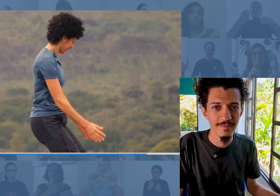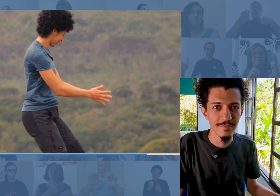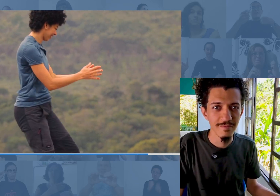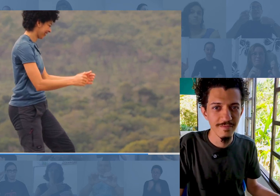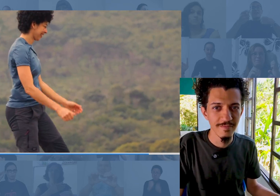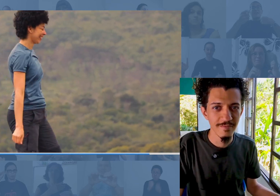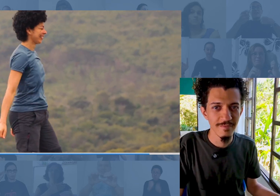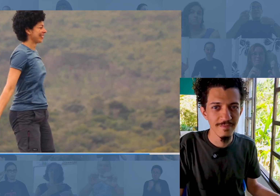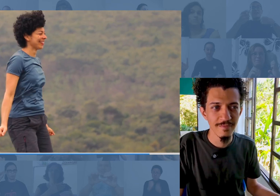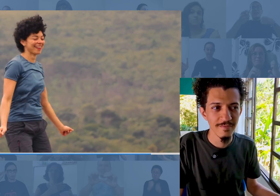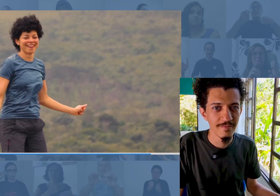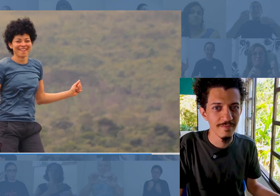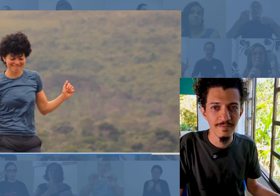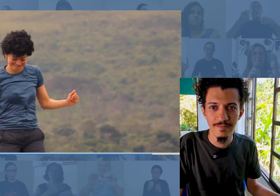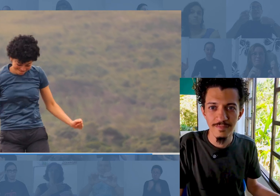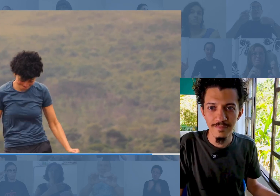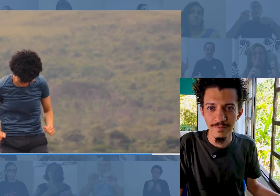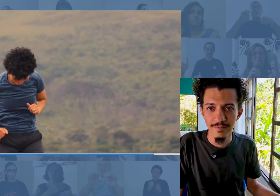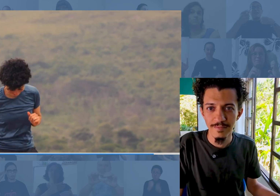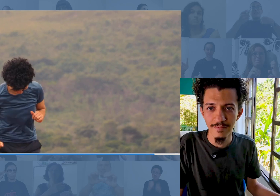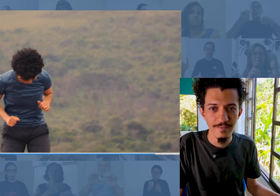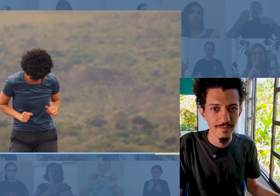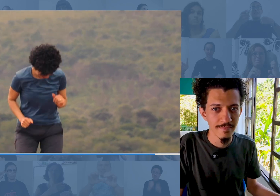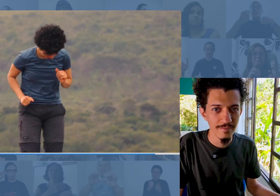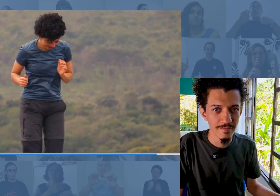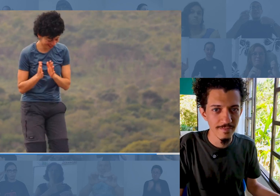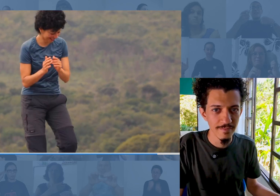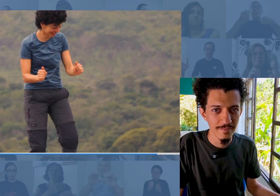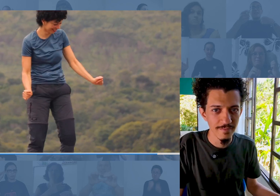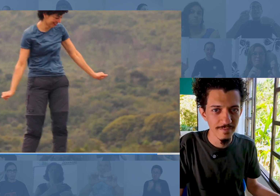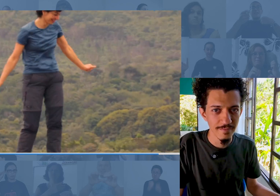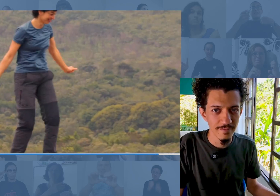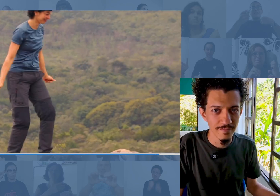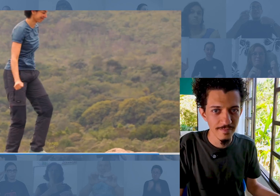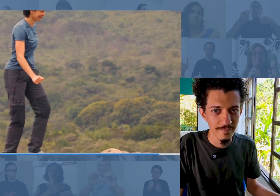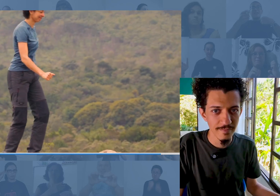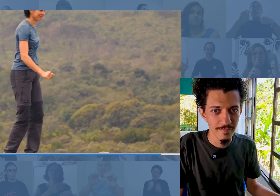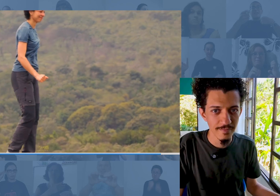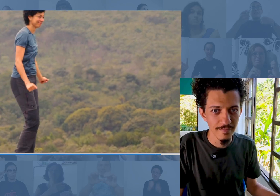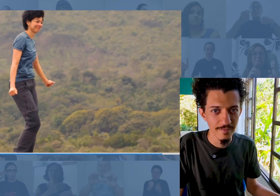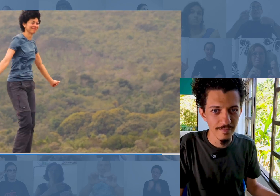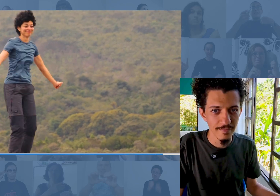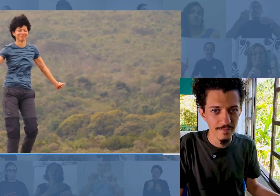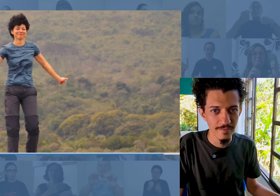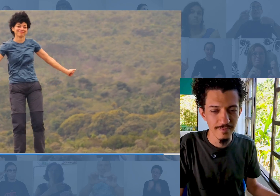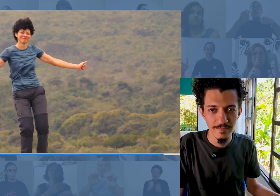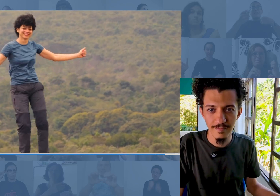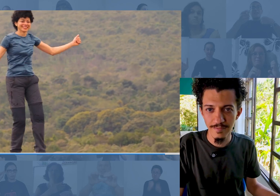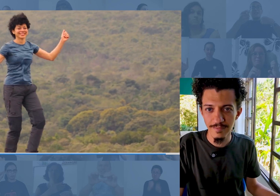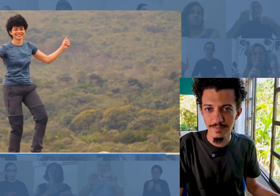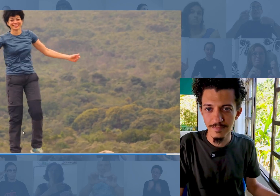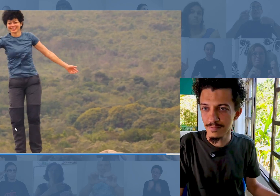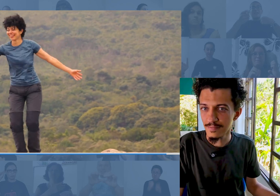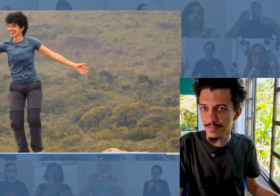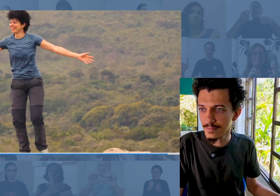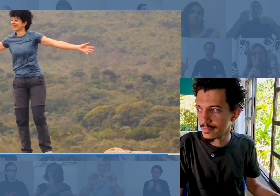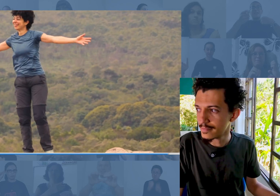que está dentro de mim e que agora passa a ser do outro também. E que alcança, e que